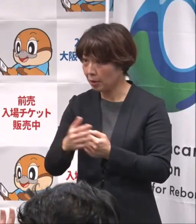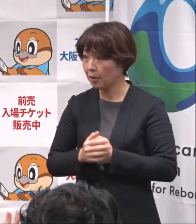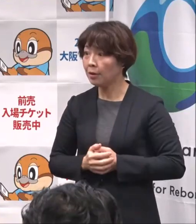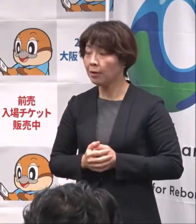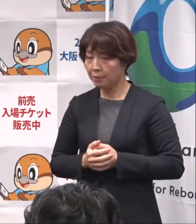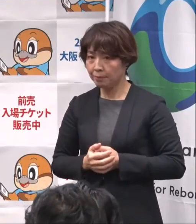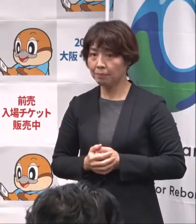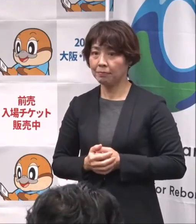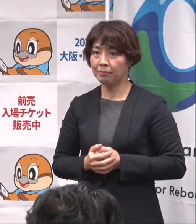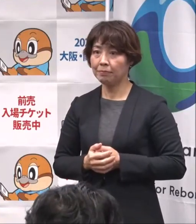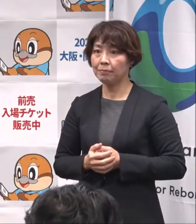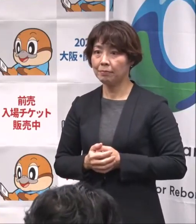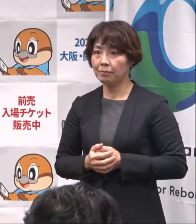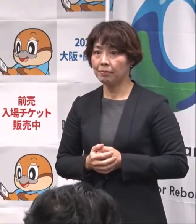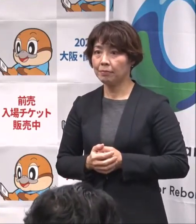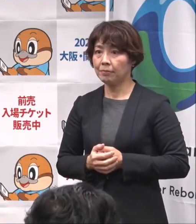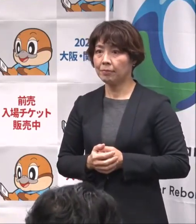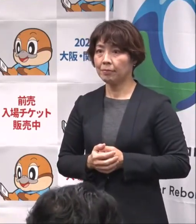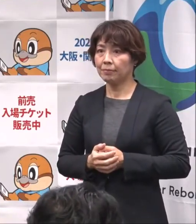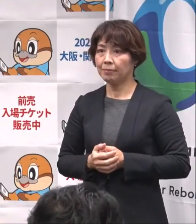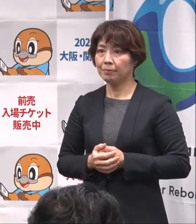テレビ大阪さん。